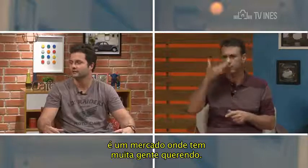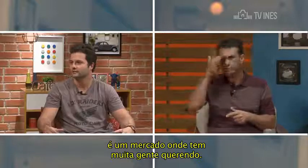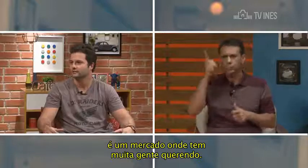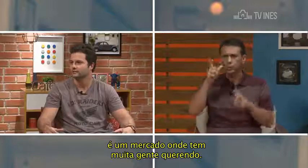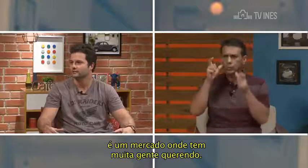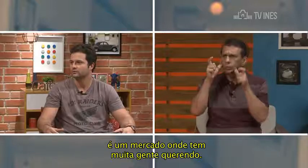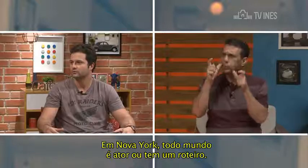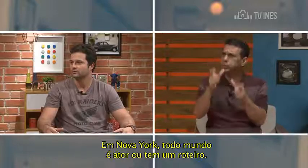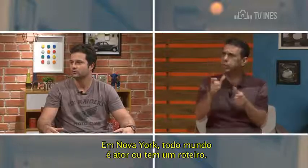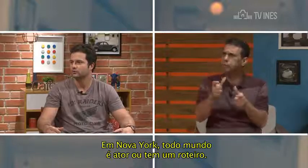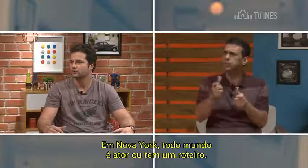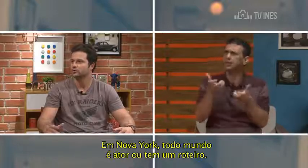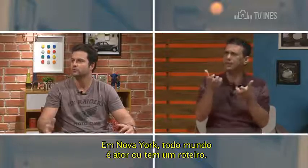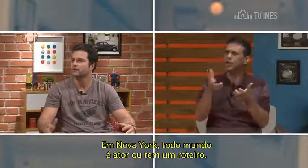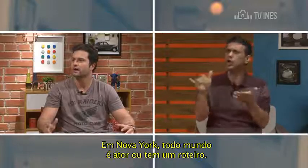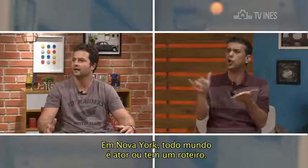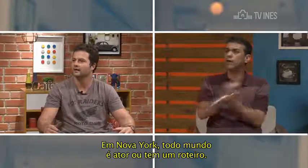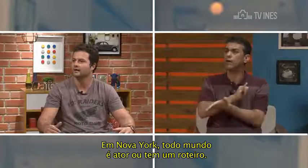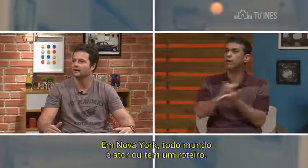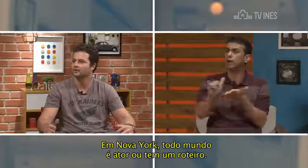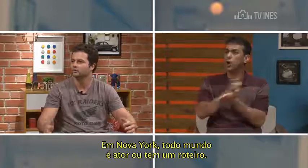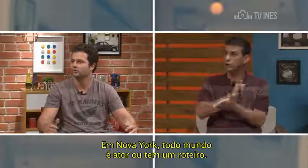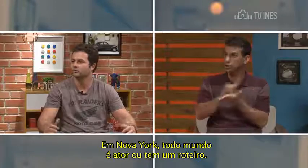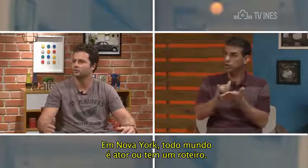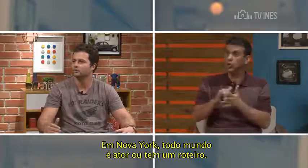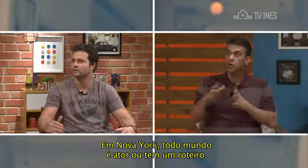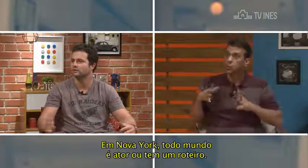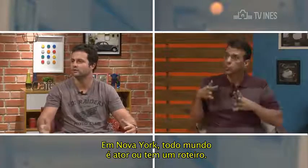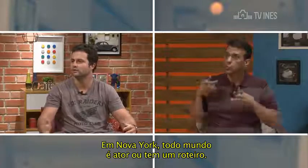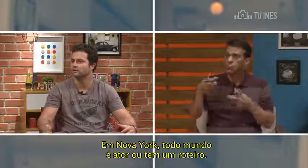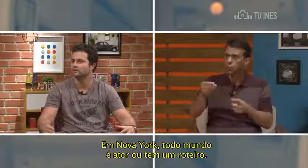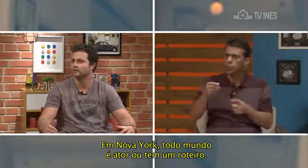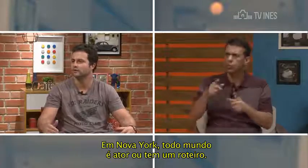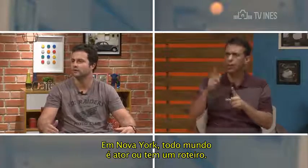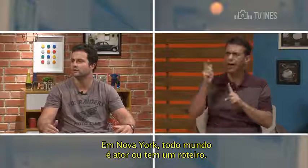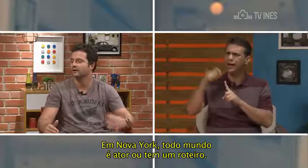né? Em Nova York todo mundo é ator, ou tem um